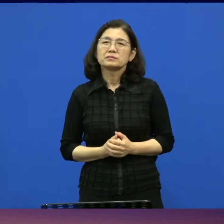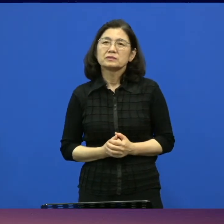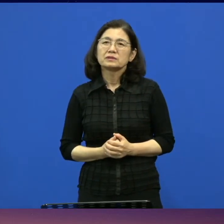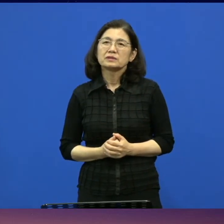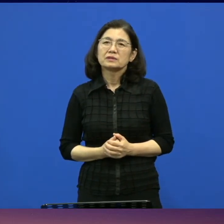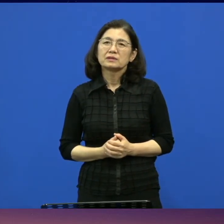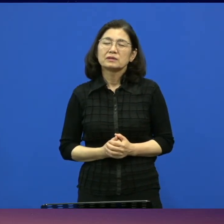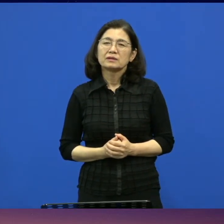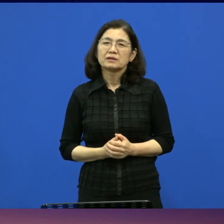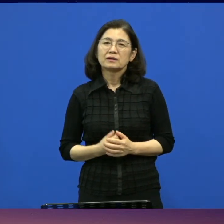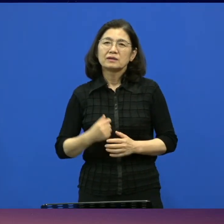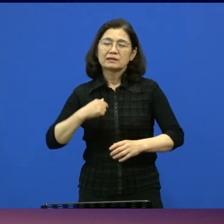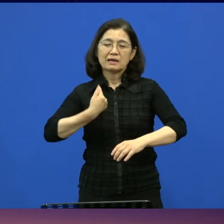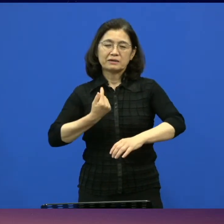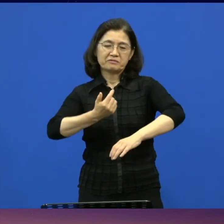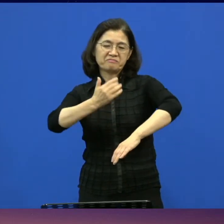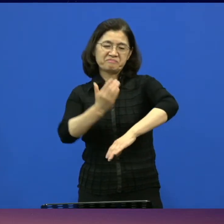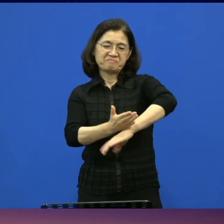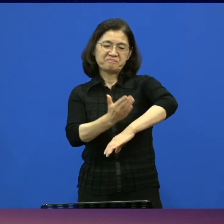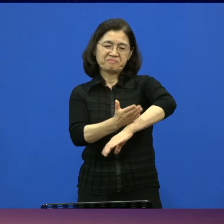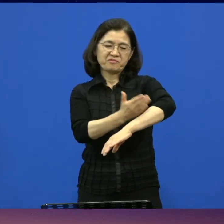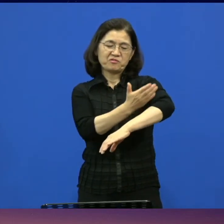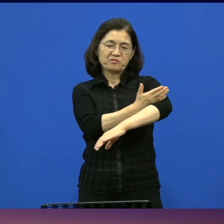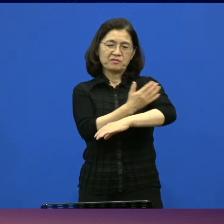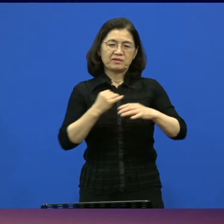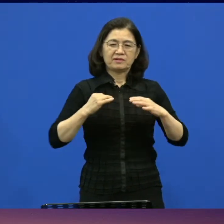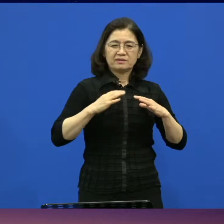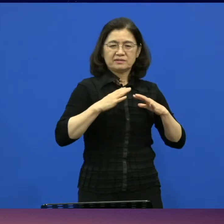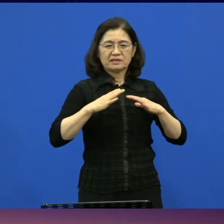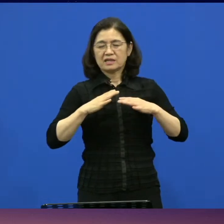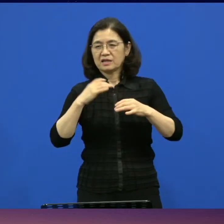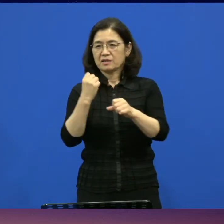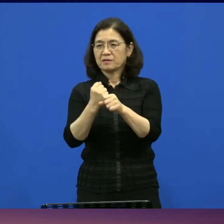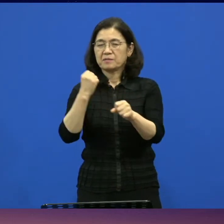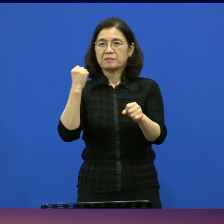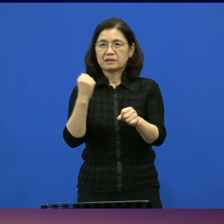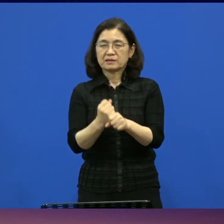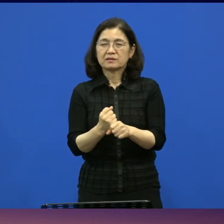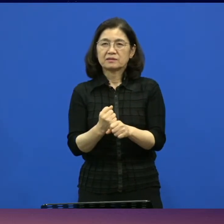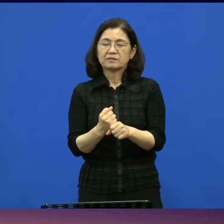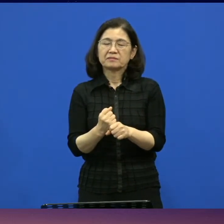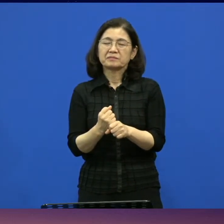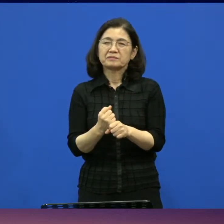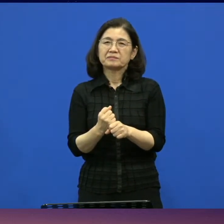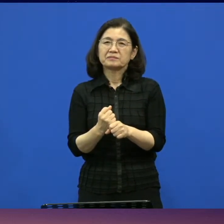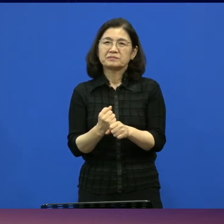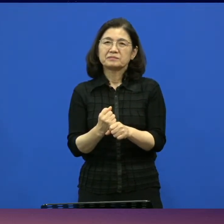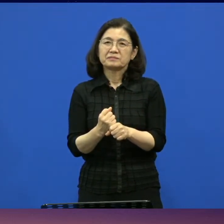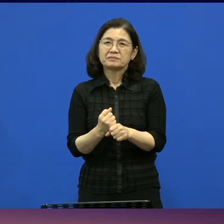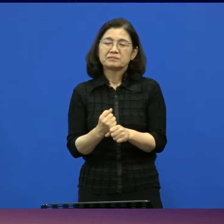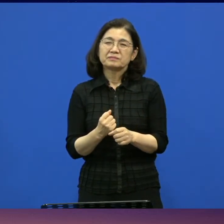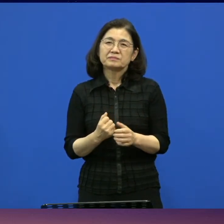나를 극대화하는 작업, 나를 점점 더 실현시키는 삶.